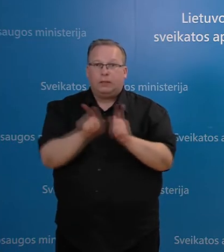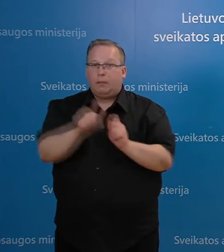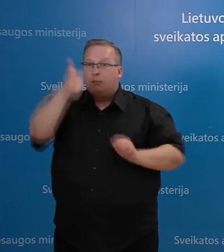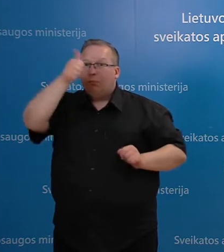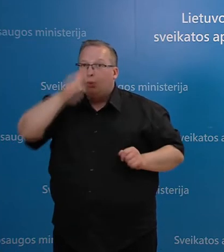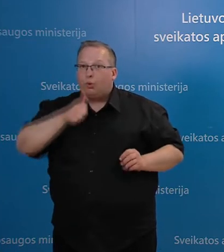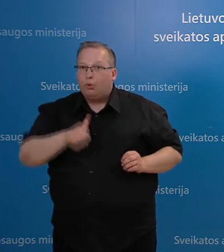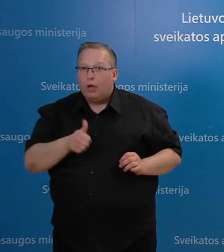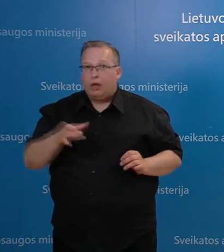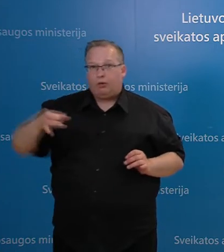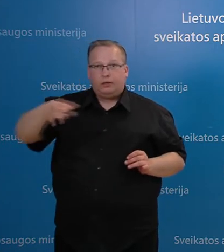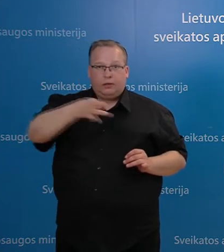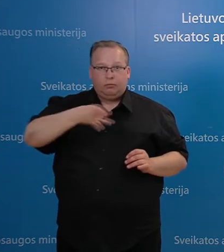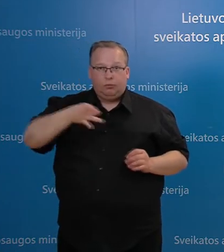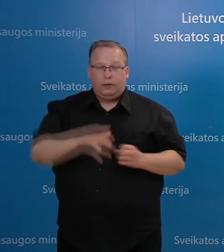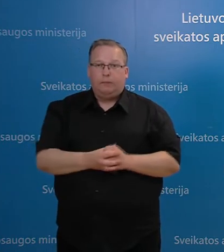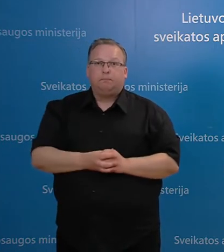Portugalijos Respublika.